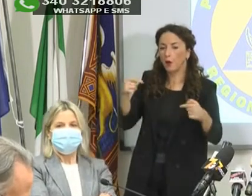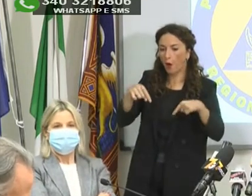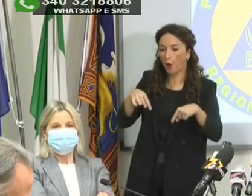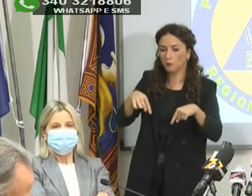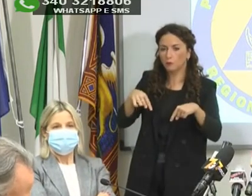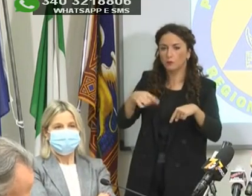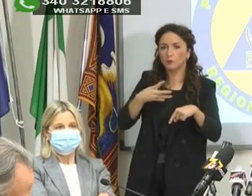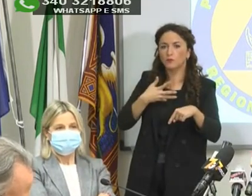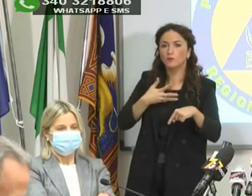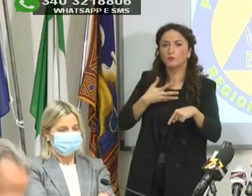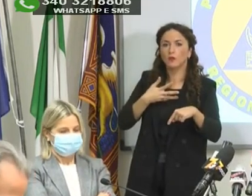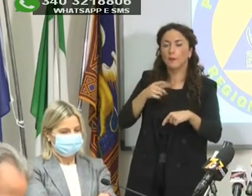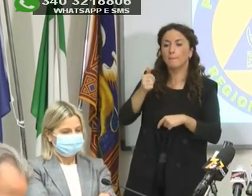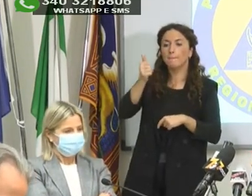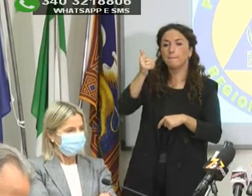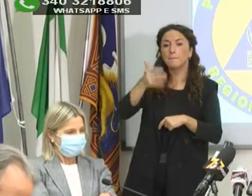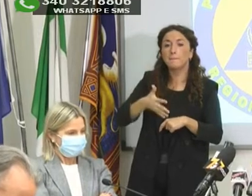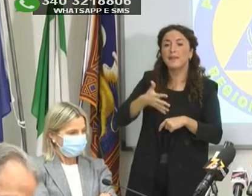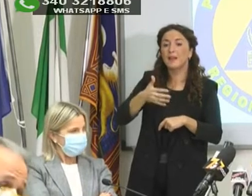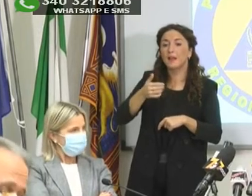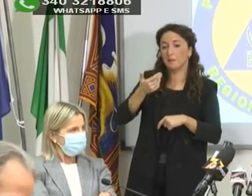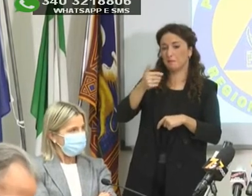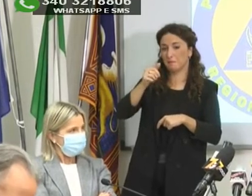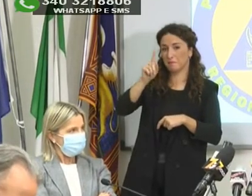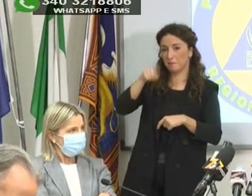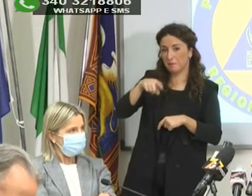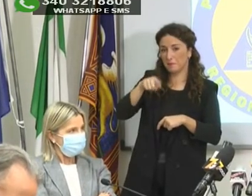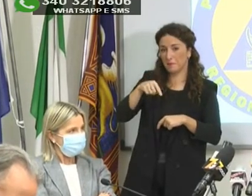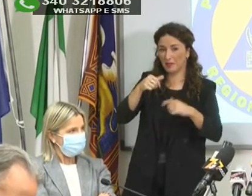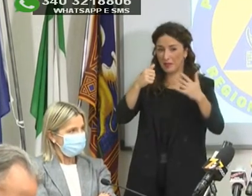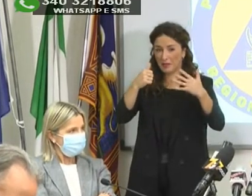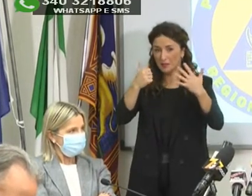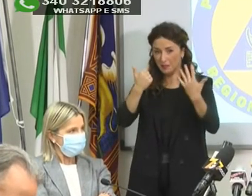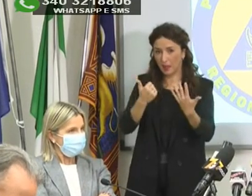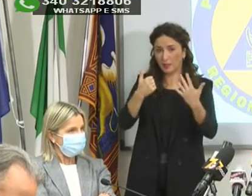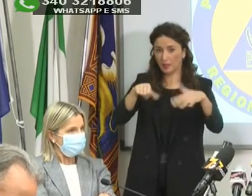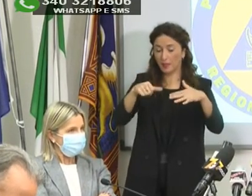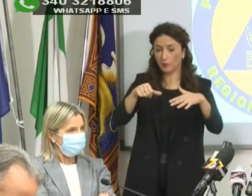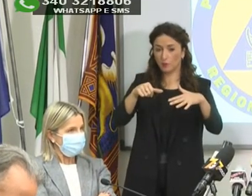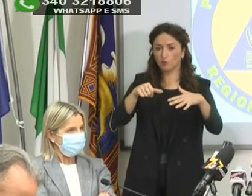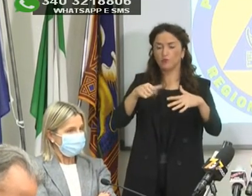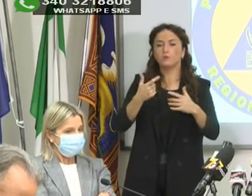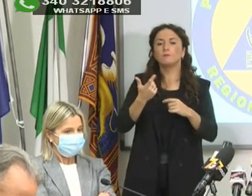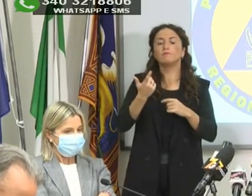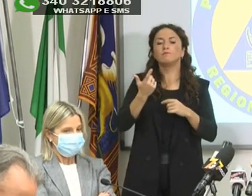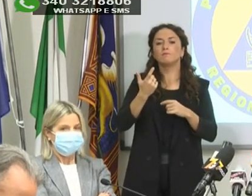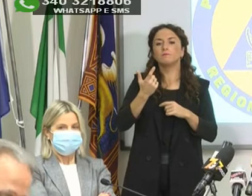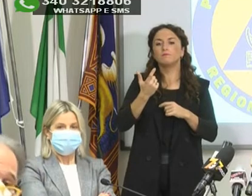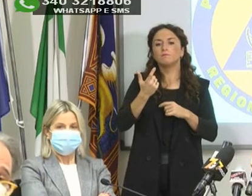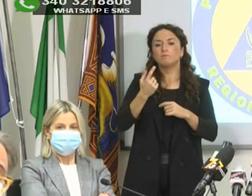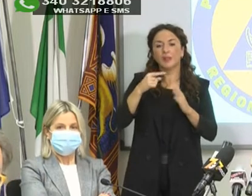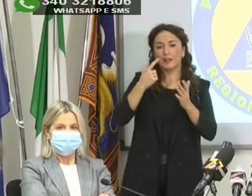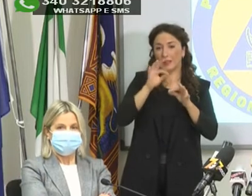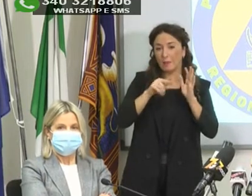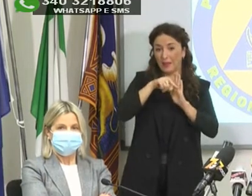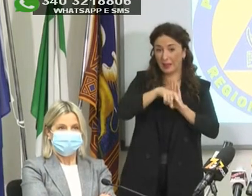oggi un potenziale di 1.000, sarebbero 1.016 per essere precisi, 1.000 abbiamo scritto nel piano, terapie intensive,